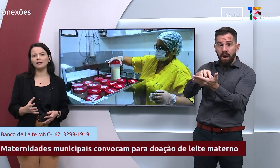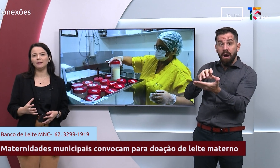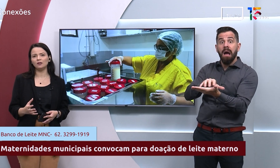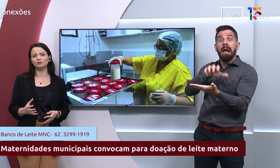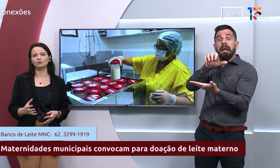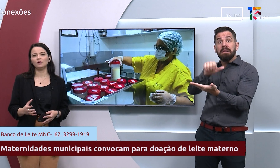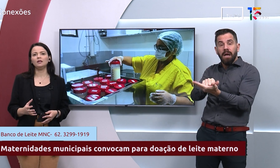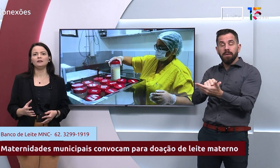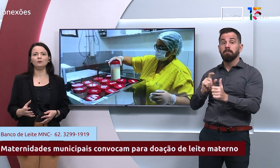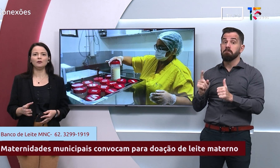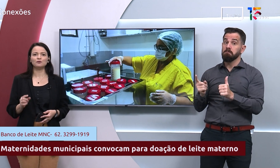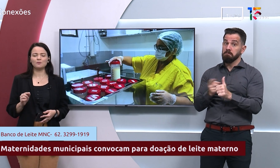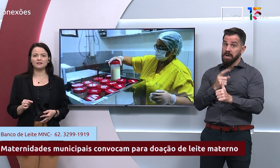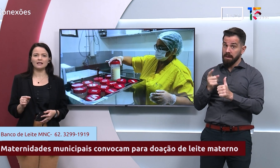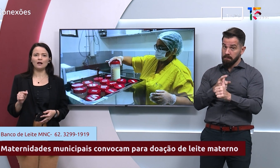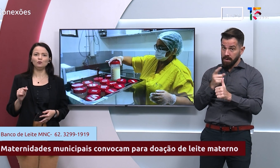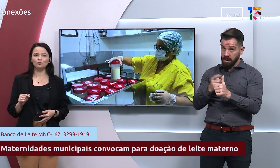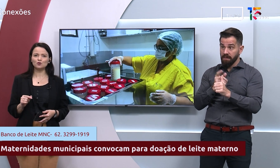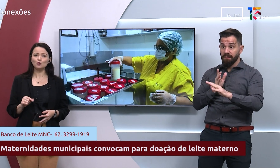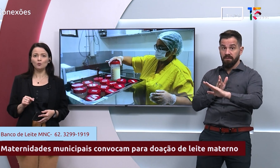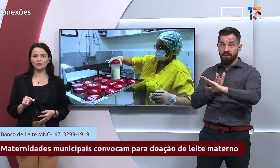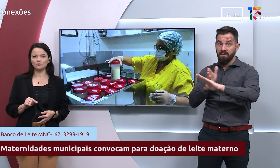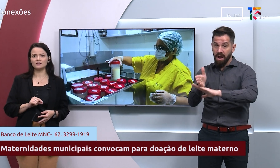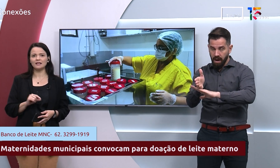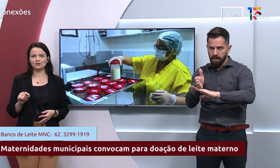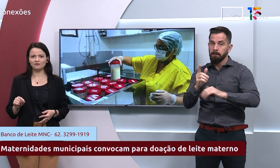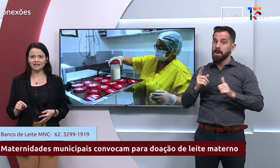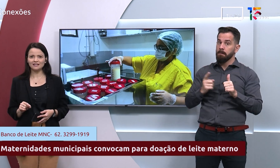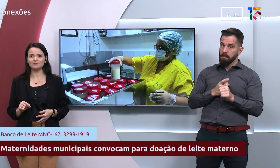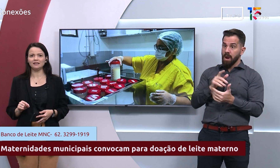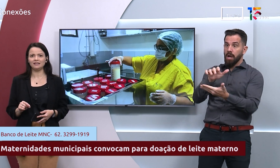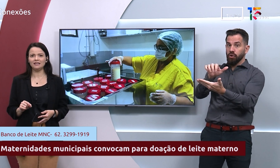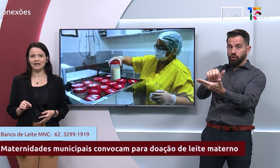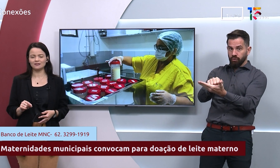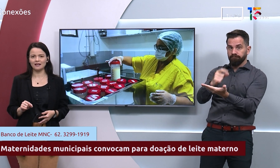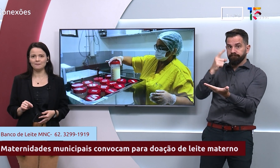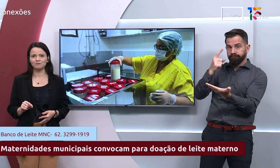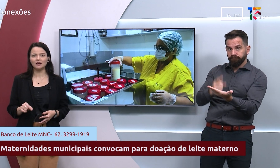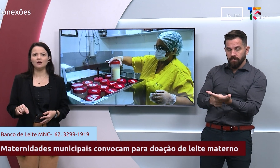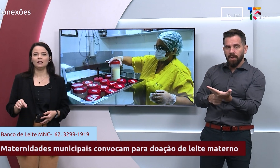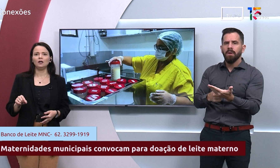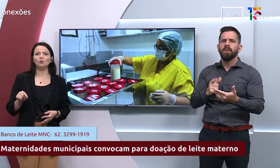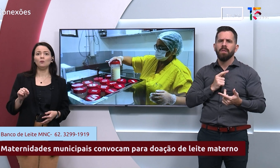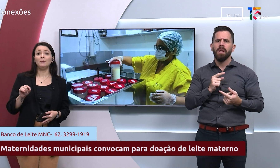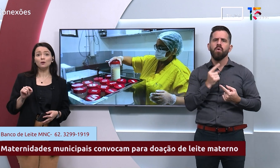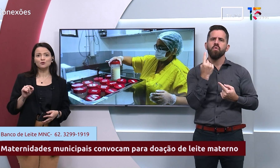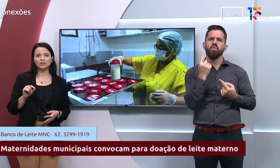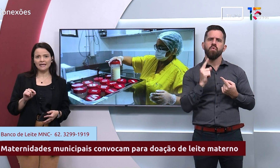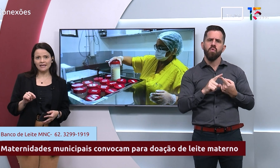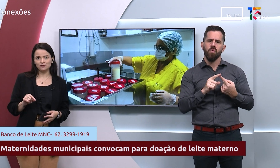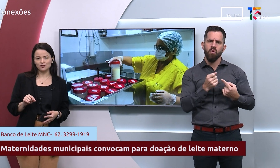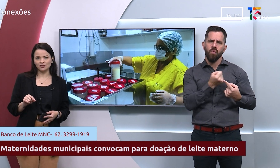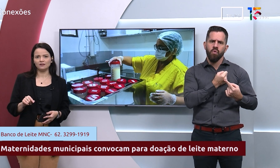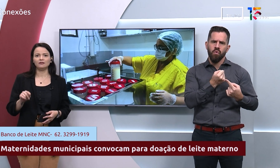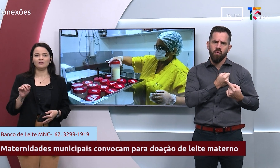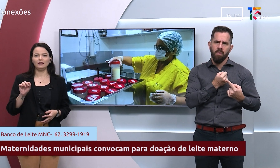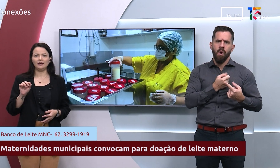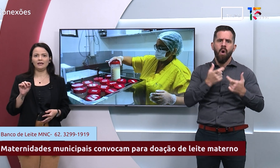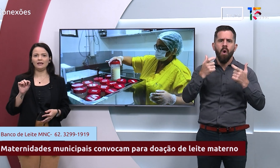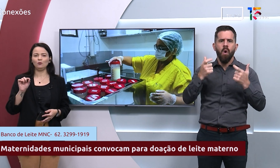um agendamento. Então, eu vou te passar um dos números das diferentes maternidades, tá? O banco de